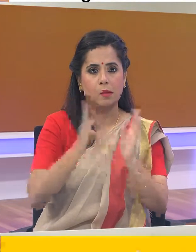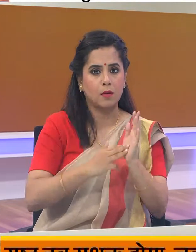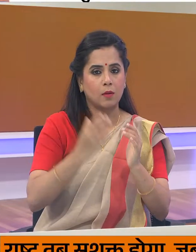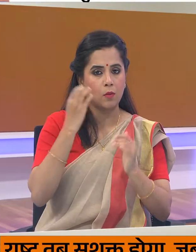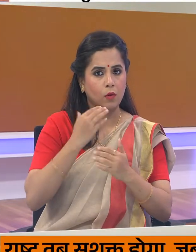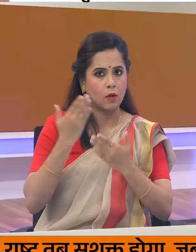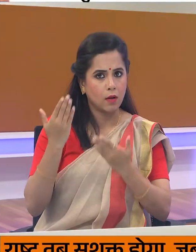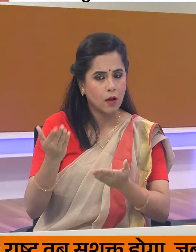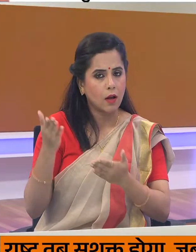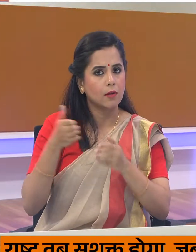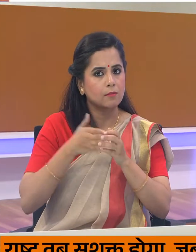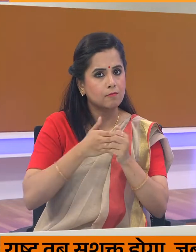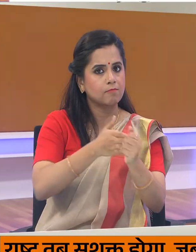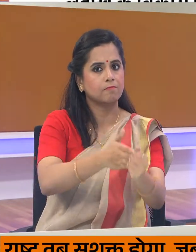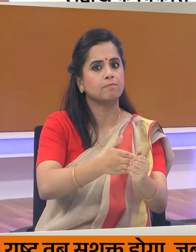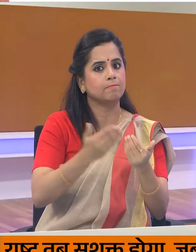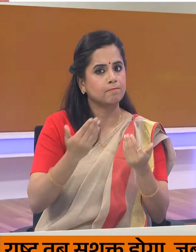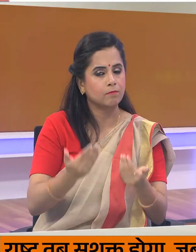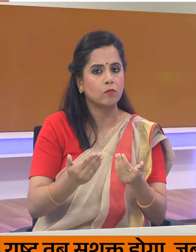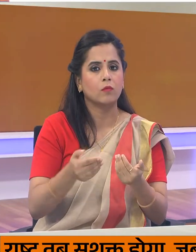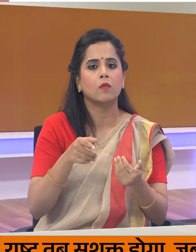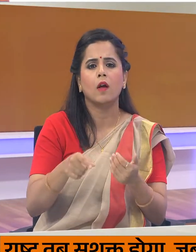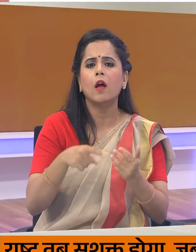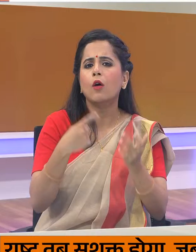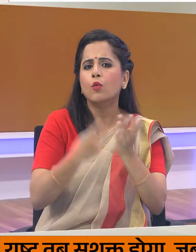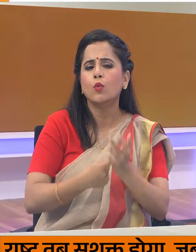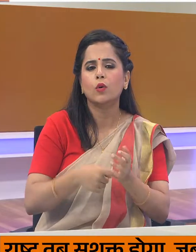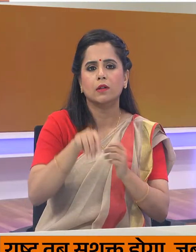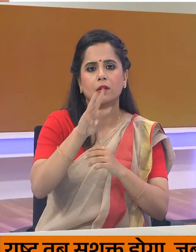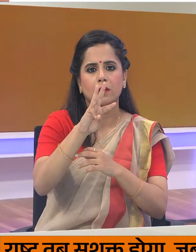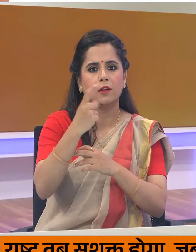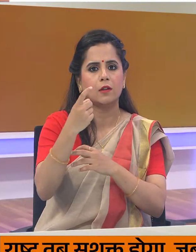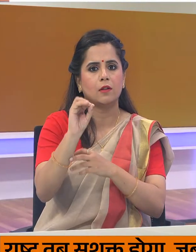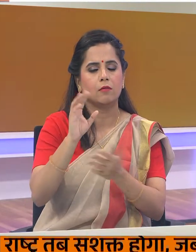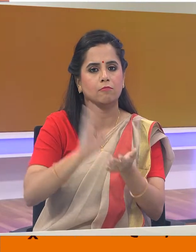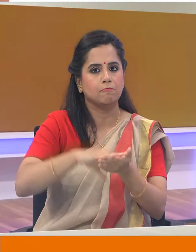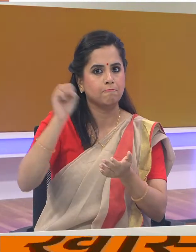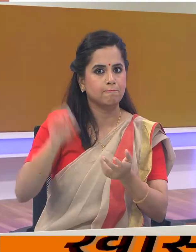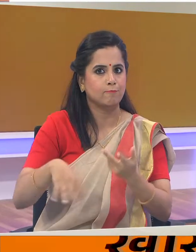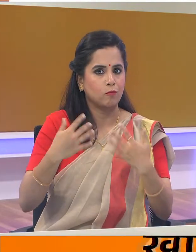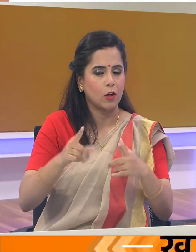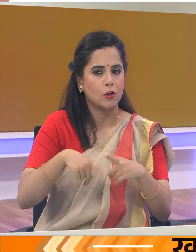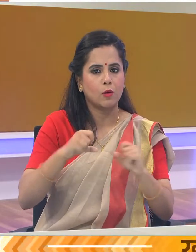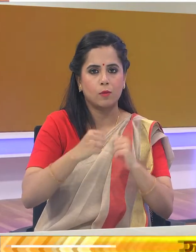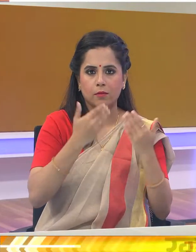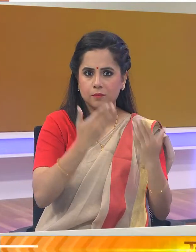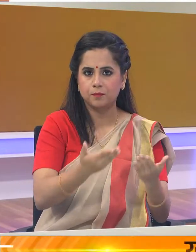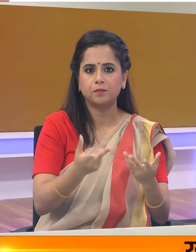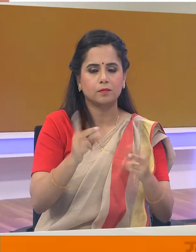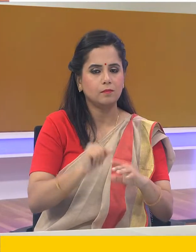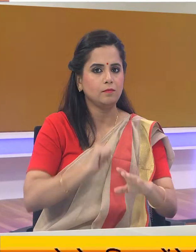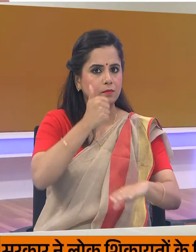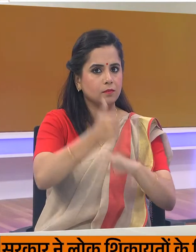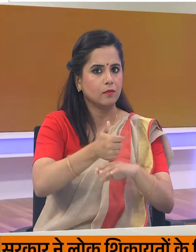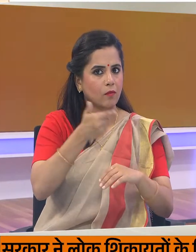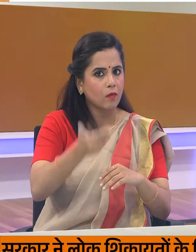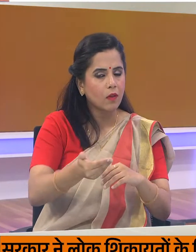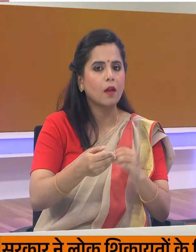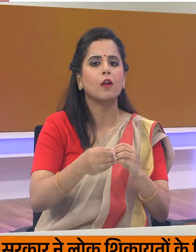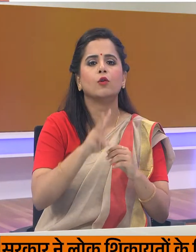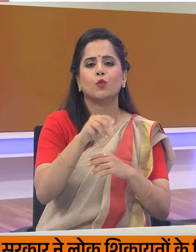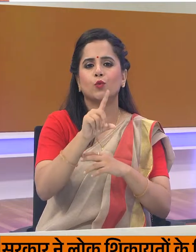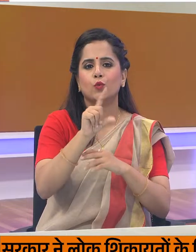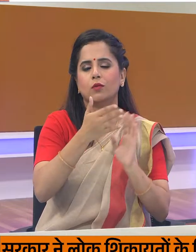नरेंद्र मोदी के नेतृत्व में धारा 370 समाप्त कर जम्मू और कश्मीर पुनर्गठन अधिनियम 2019